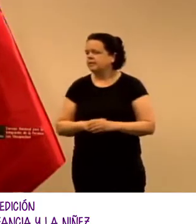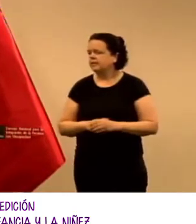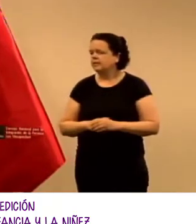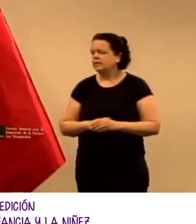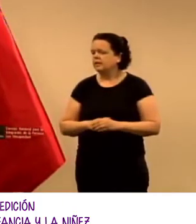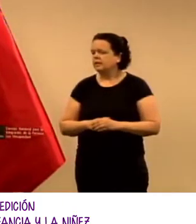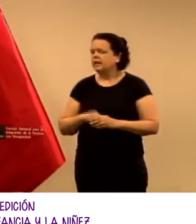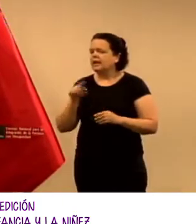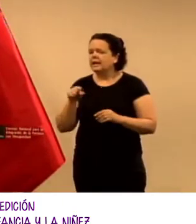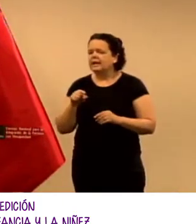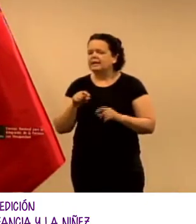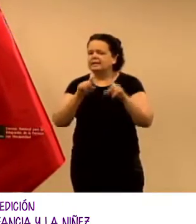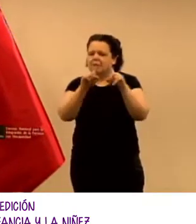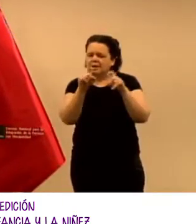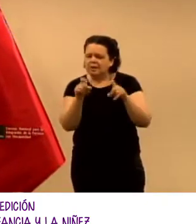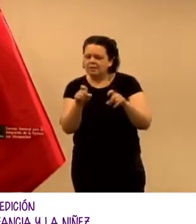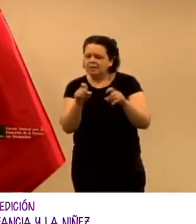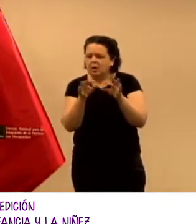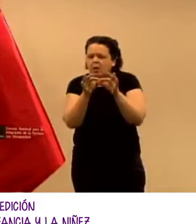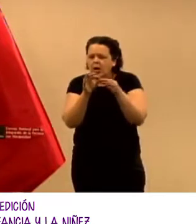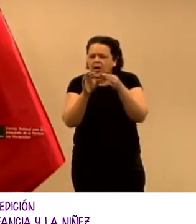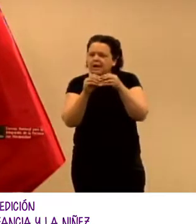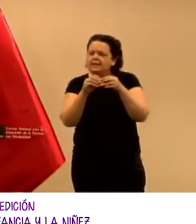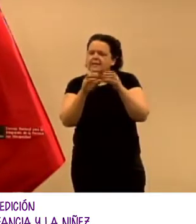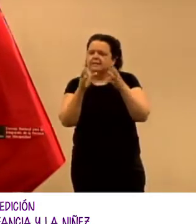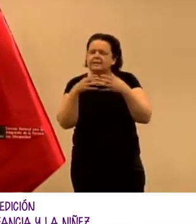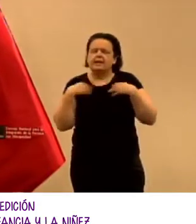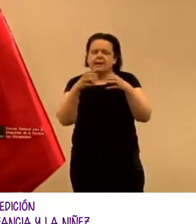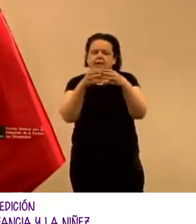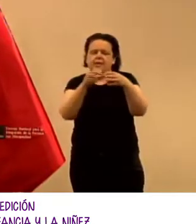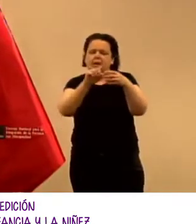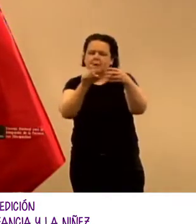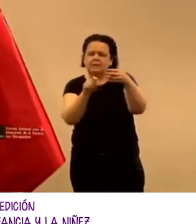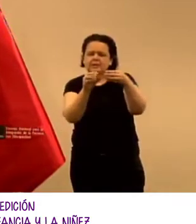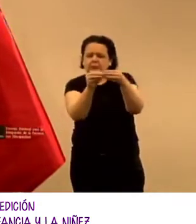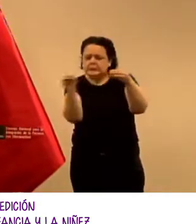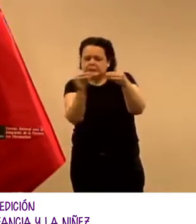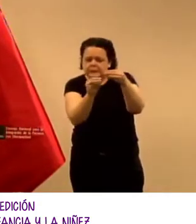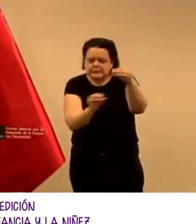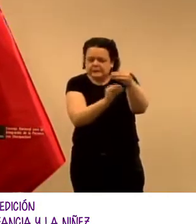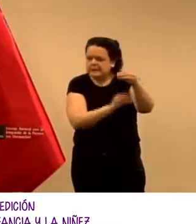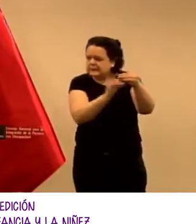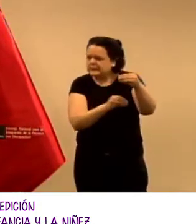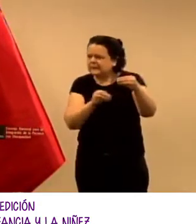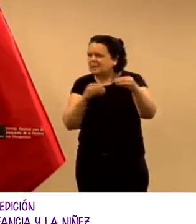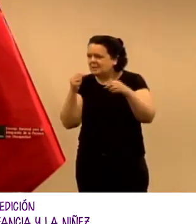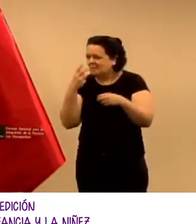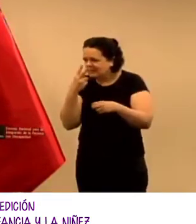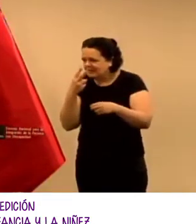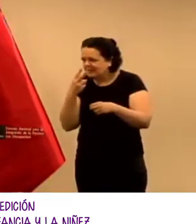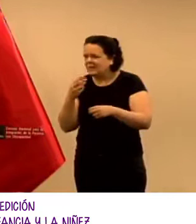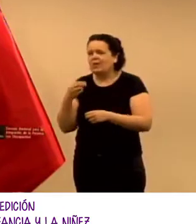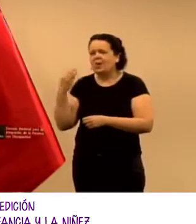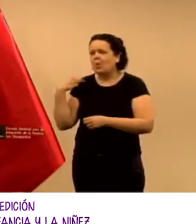y de desagregación por diferentes grupos de edades. Nos dimos cuenta con los colegas del grupo de Washington que realmente no